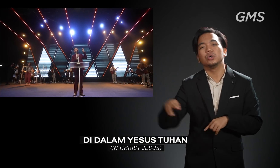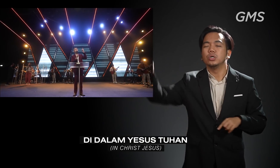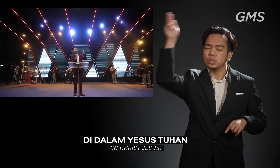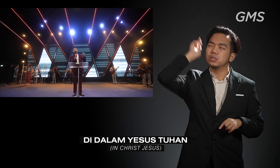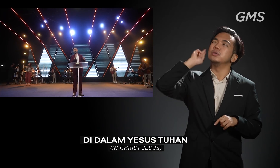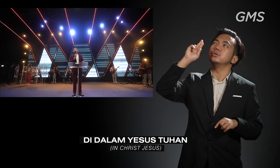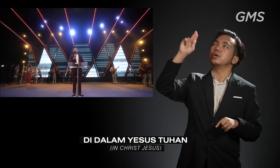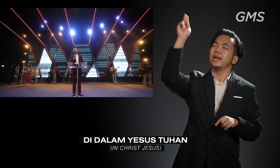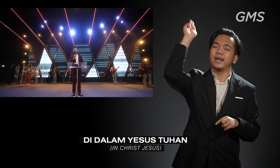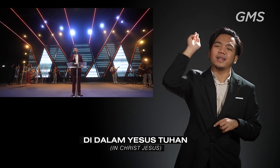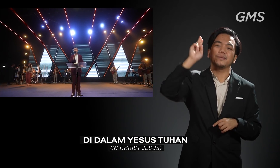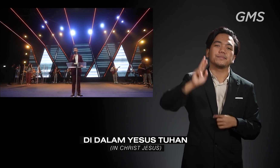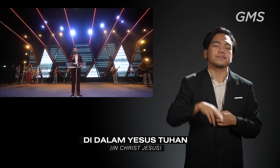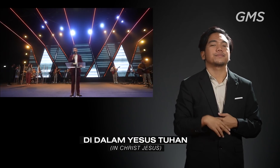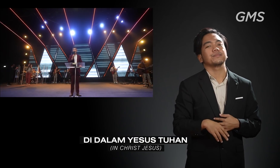Yesus